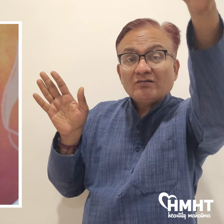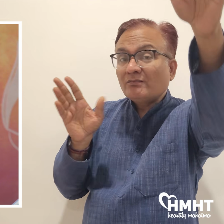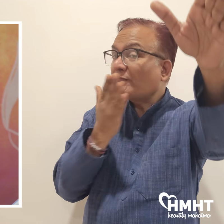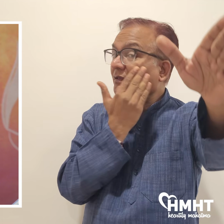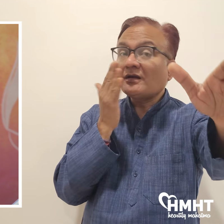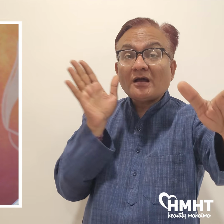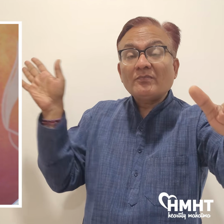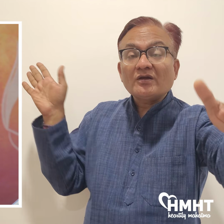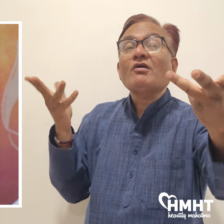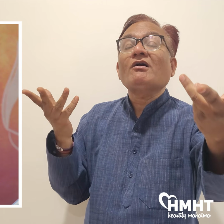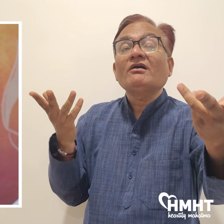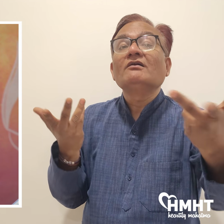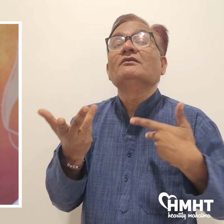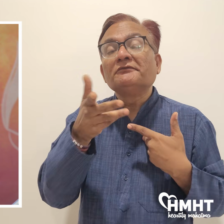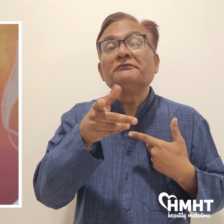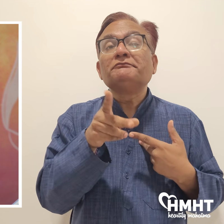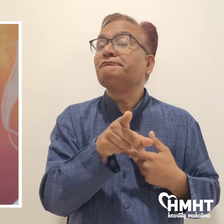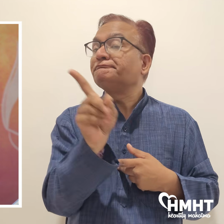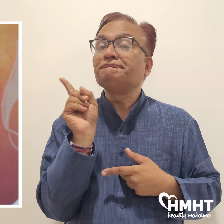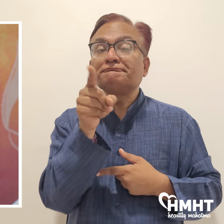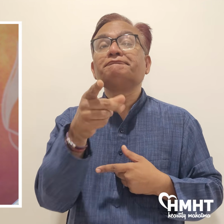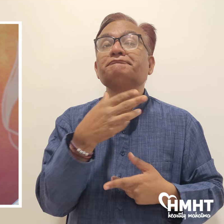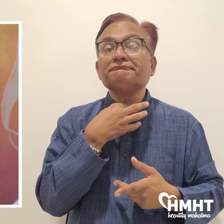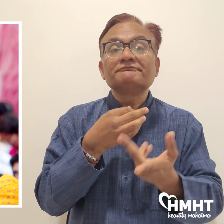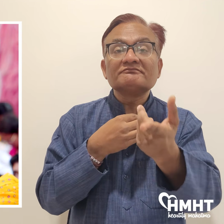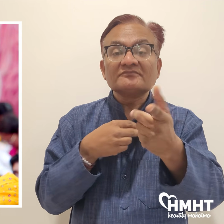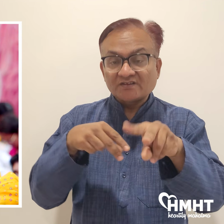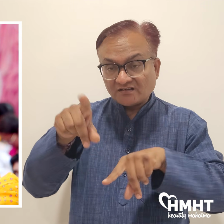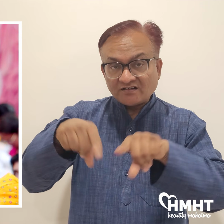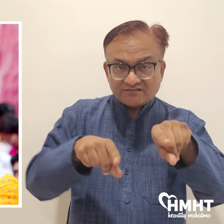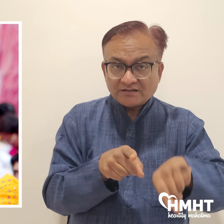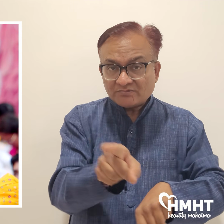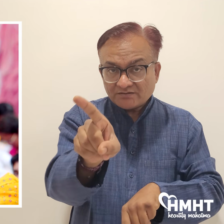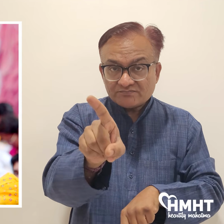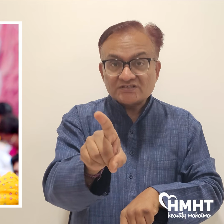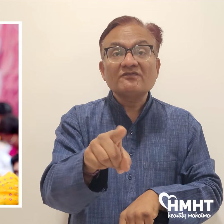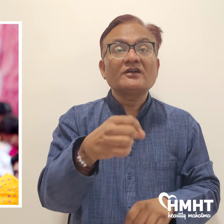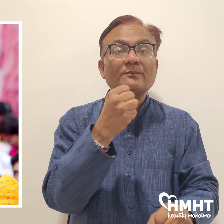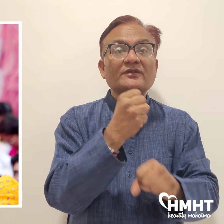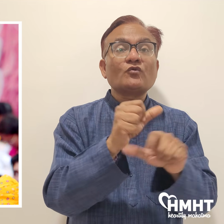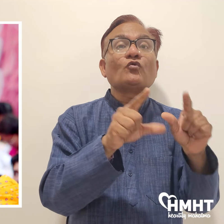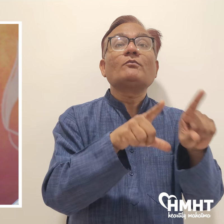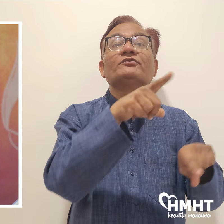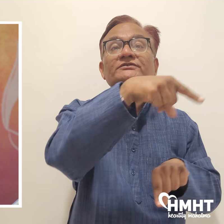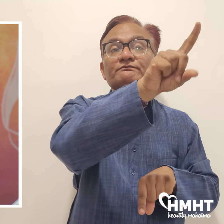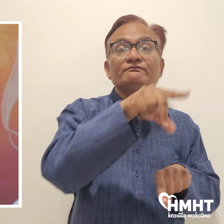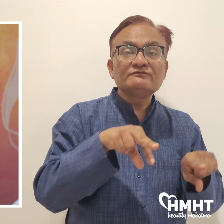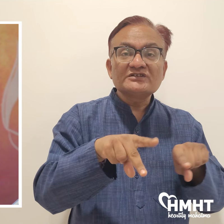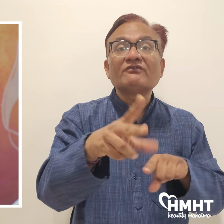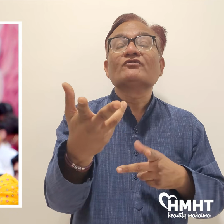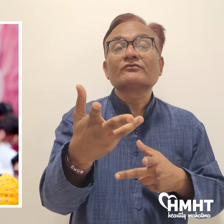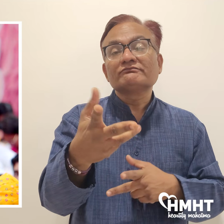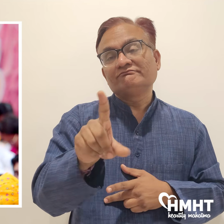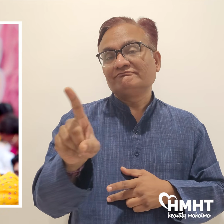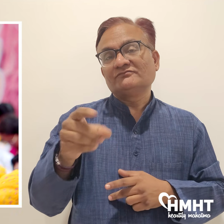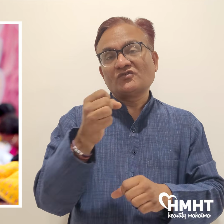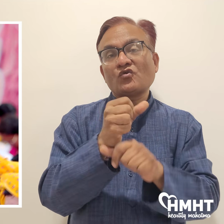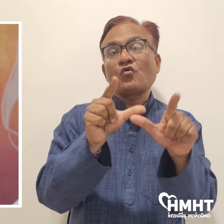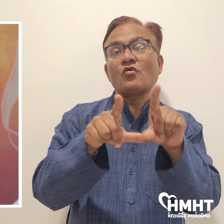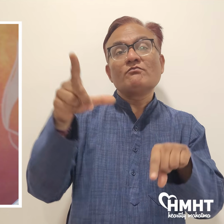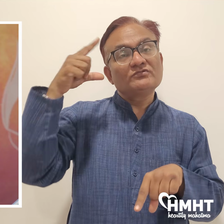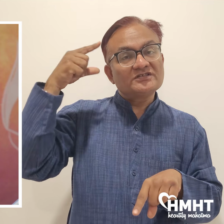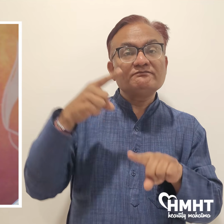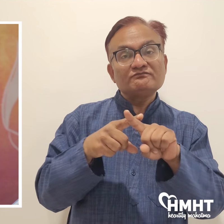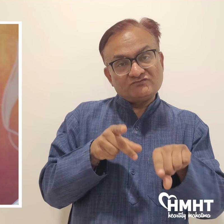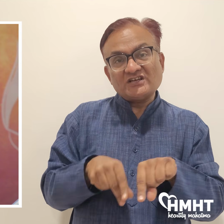બોમ્બે તો પેલી બાજુ રહ્યું. જવું જોઈએ કે નહીં? રસ્તા પ્રમાણે ચાલવાનું હોય ને, કે ધ્યેય પ્રમાણે ચાલવાનું હોય? ધ્યેય પ્રમાણે. તો